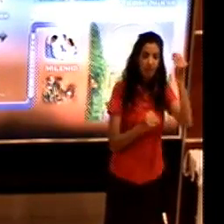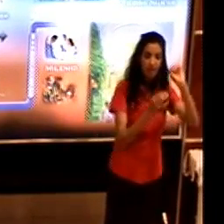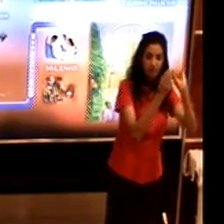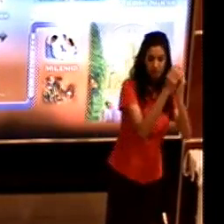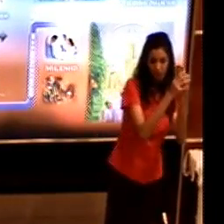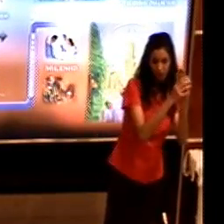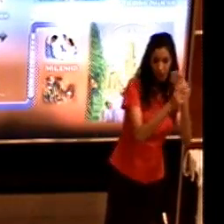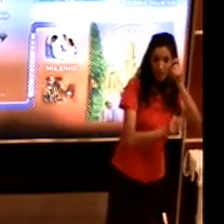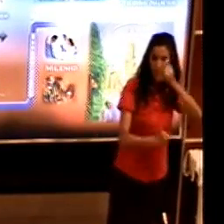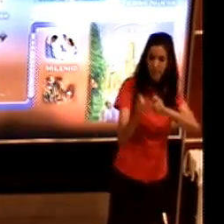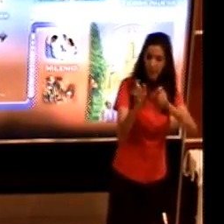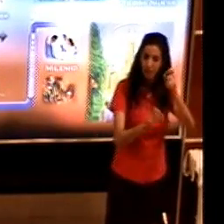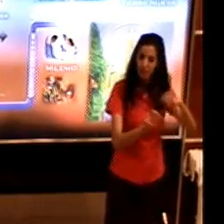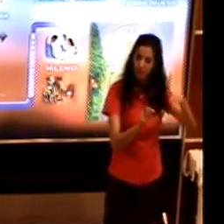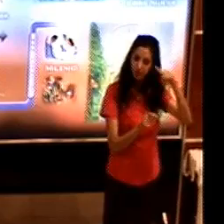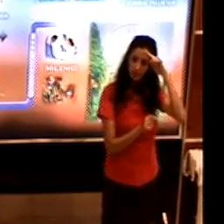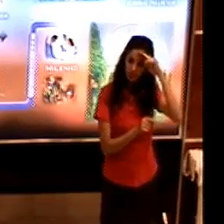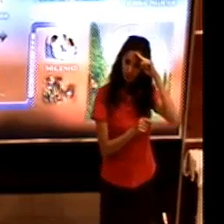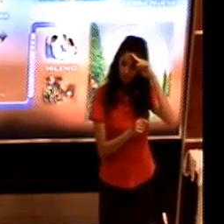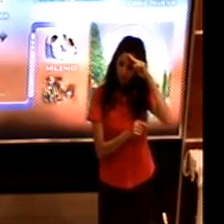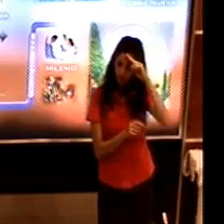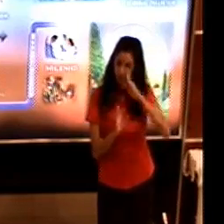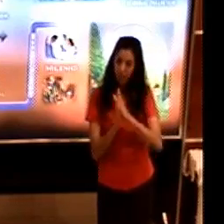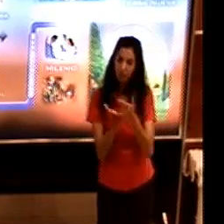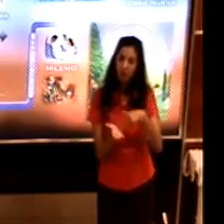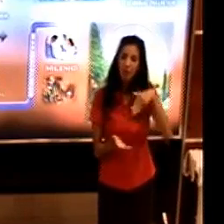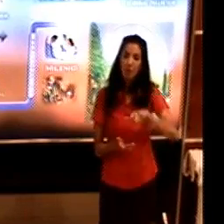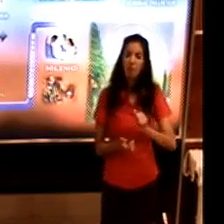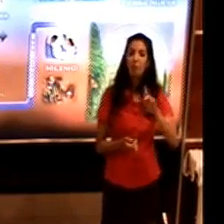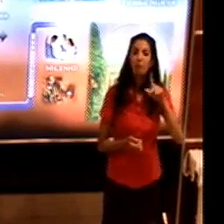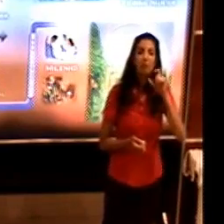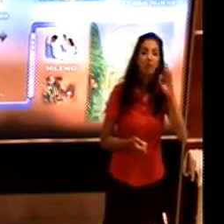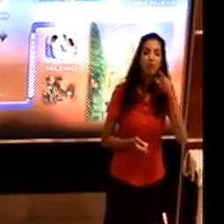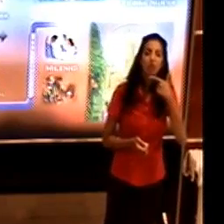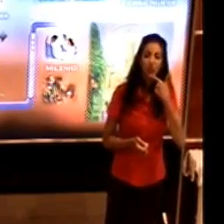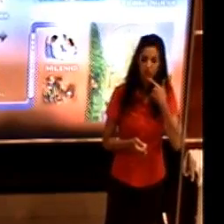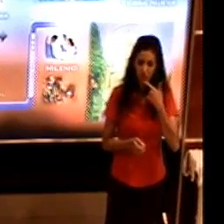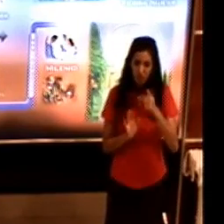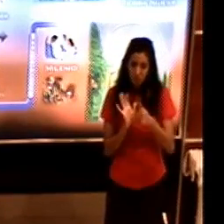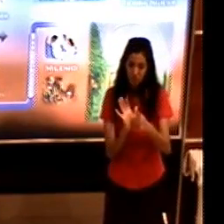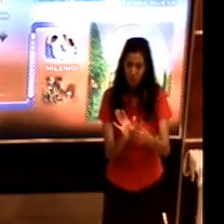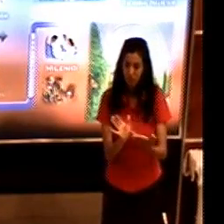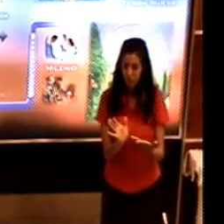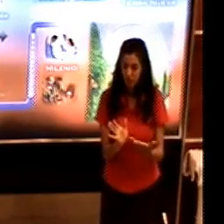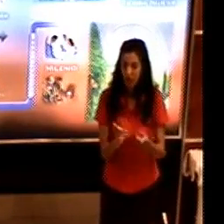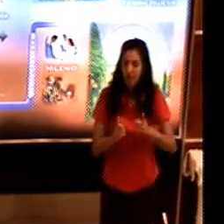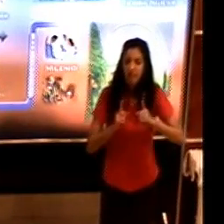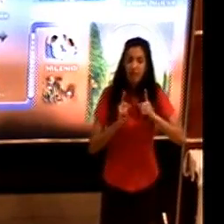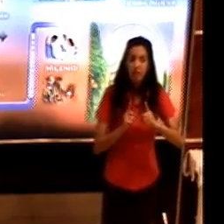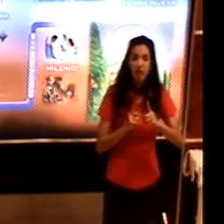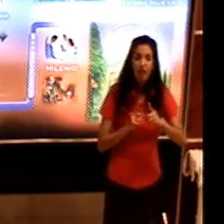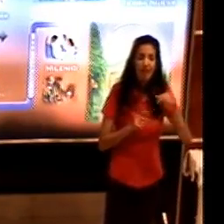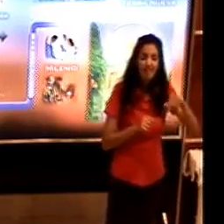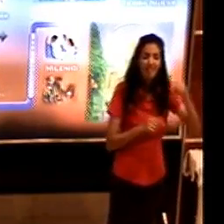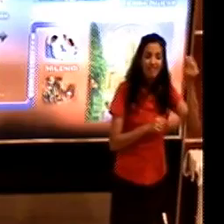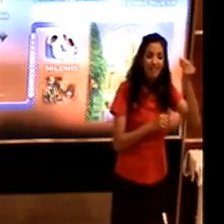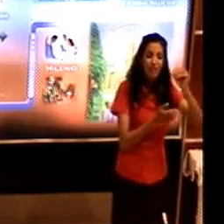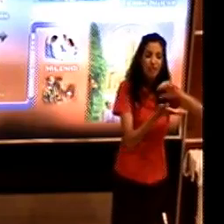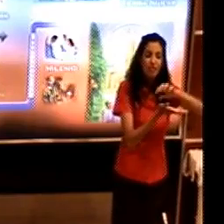para el hombre. Eso lo dice Jesús allí en San Marcos muy claramente, ¿verdad? Y Dios también lo